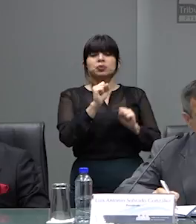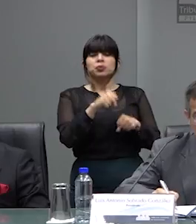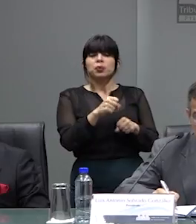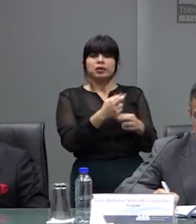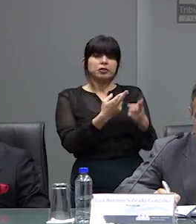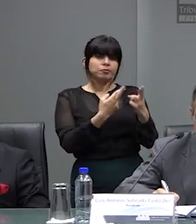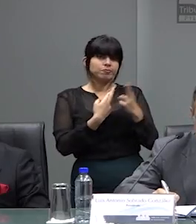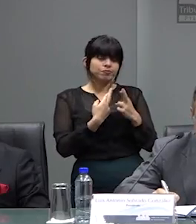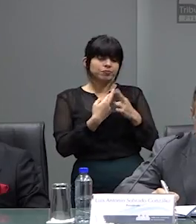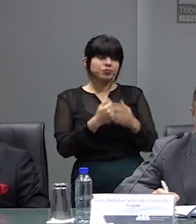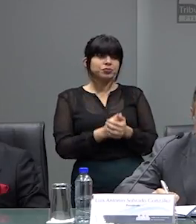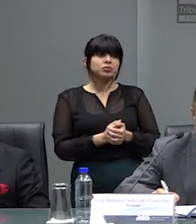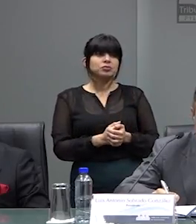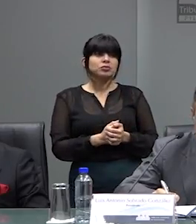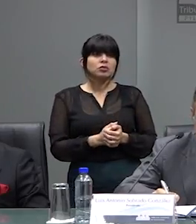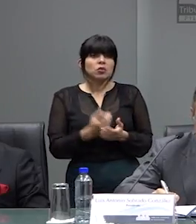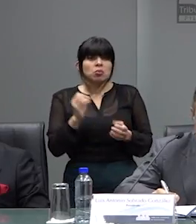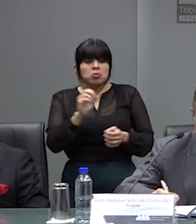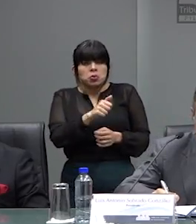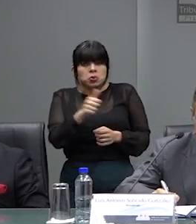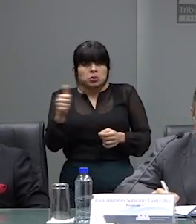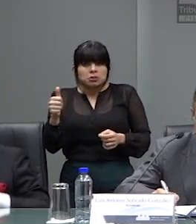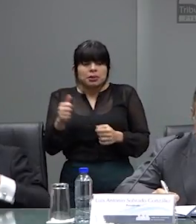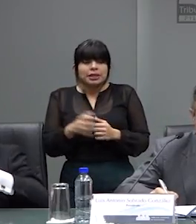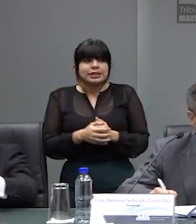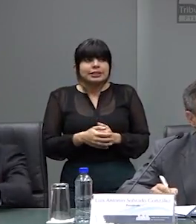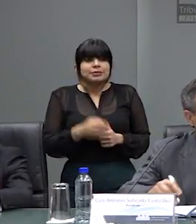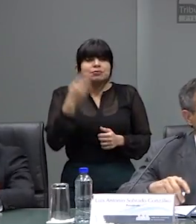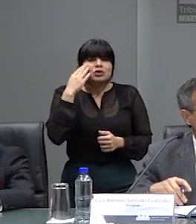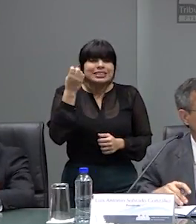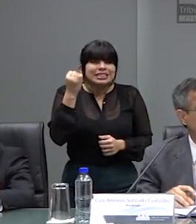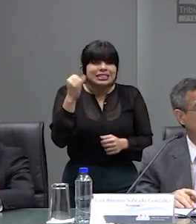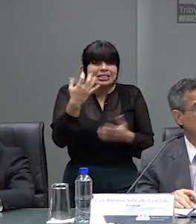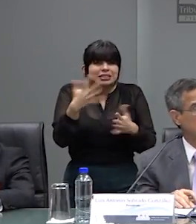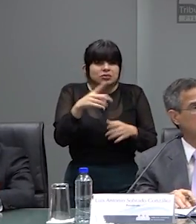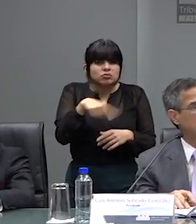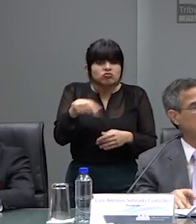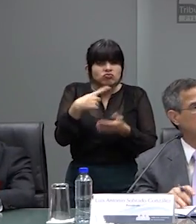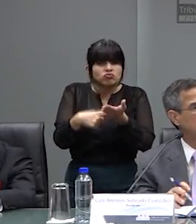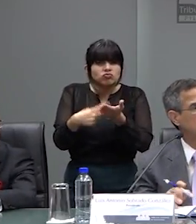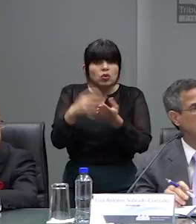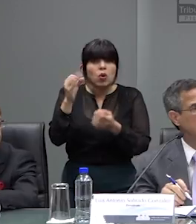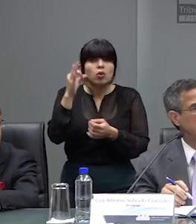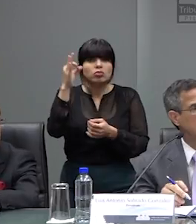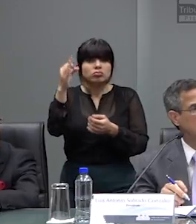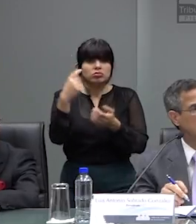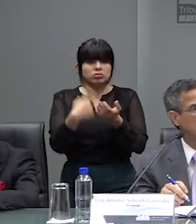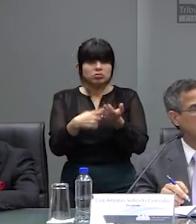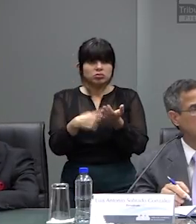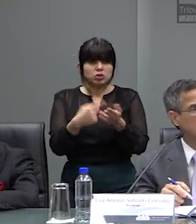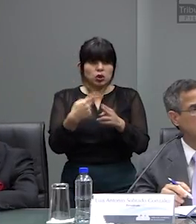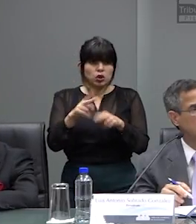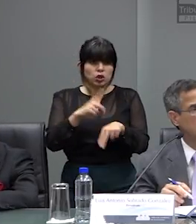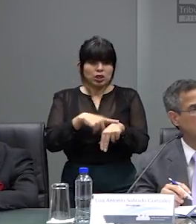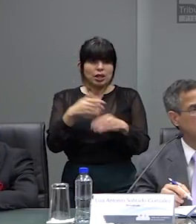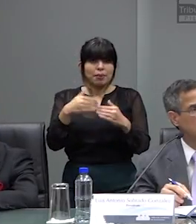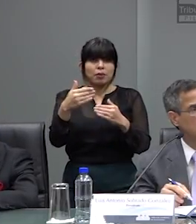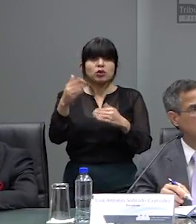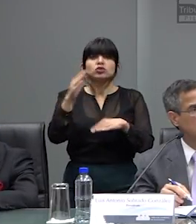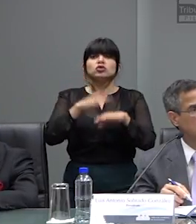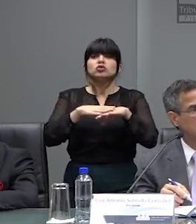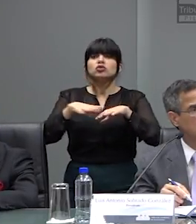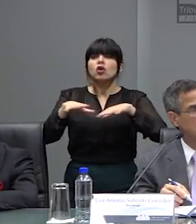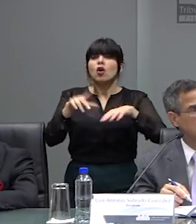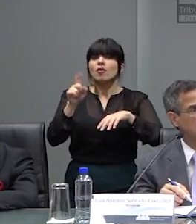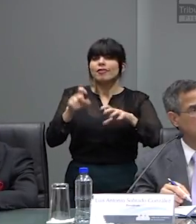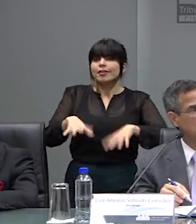contestar por los demás. No sé si conversaron o van a conversar a futuro, en el corto plazo, sobre las acciones que